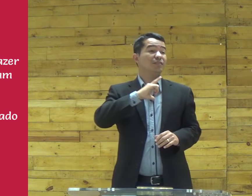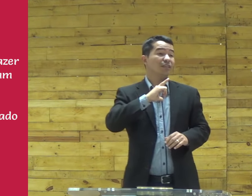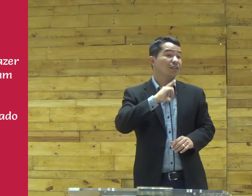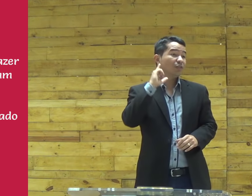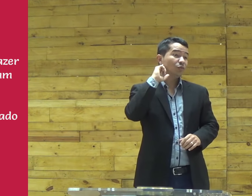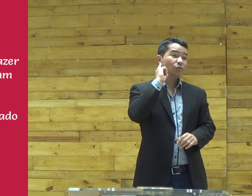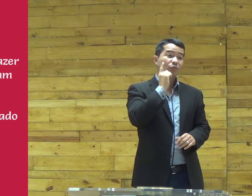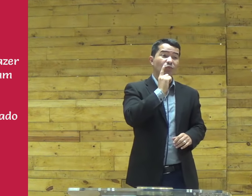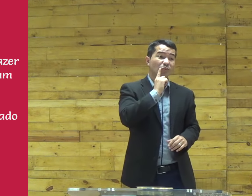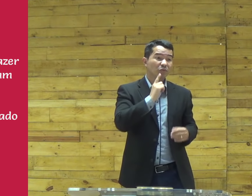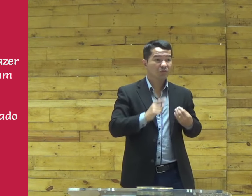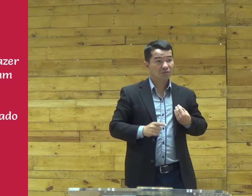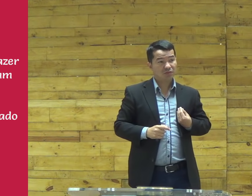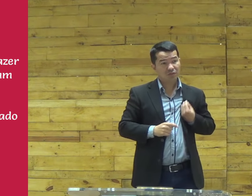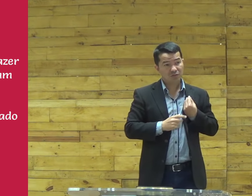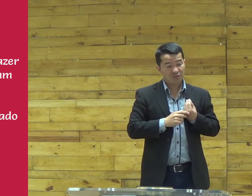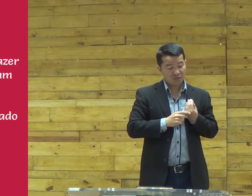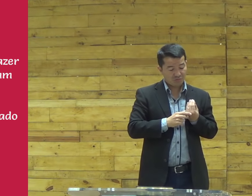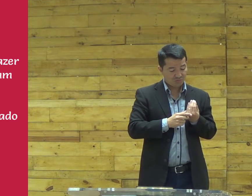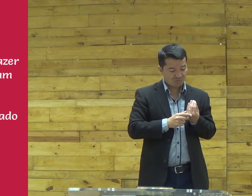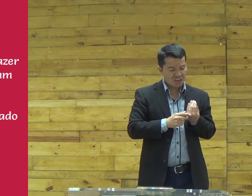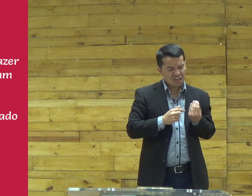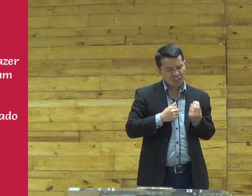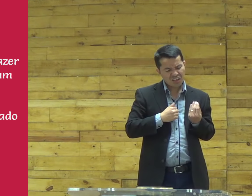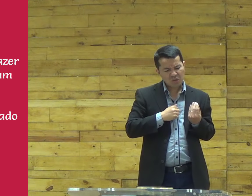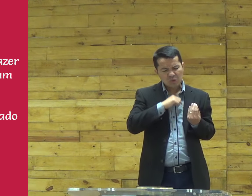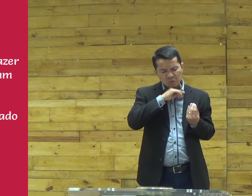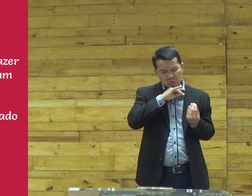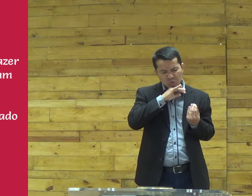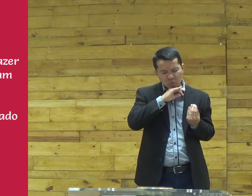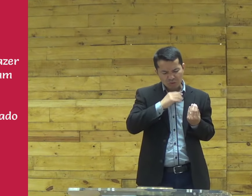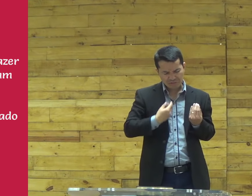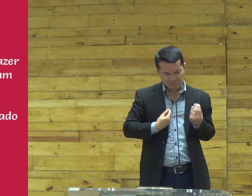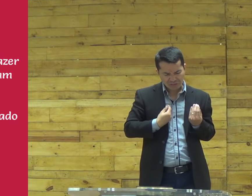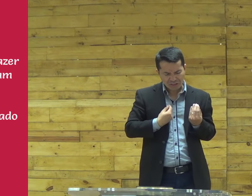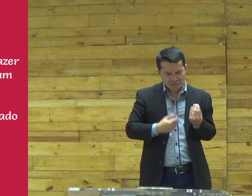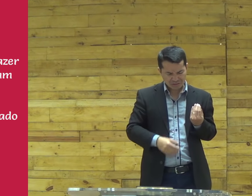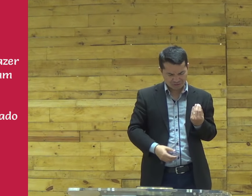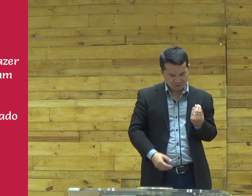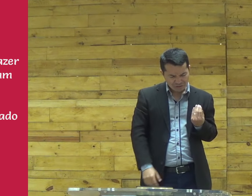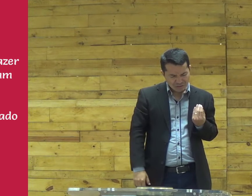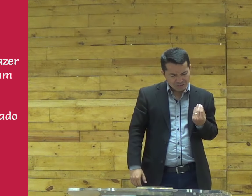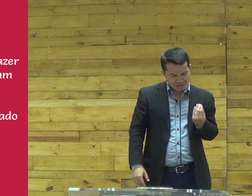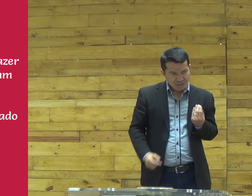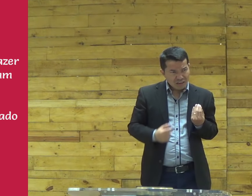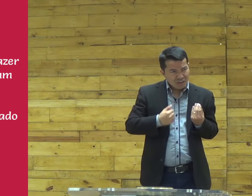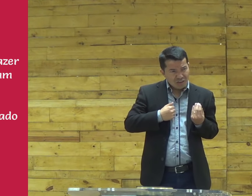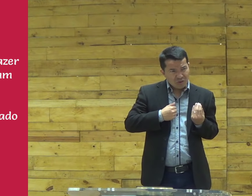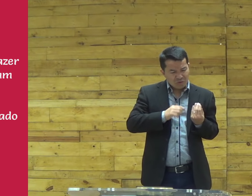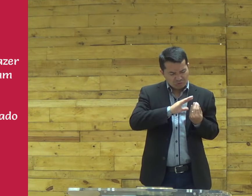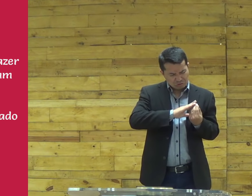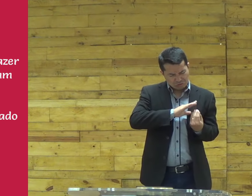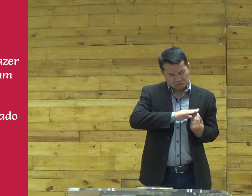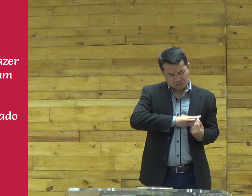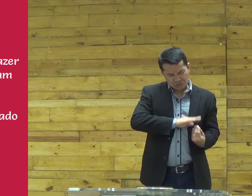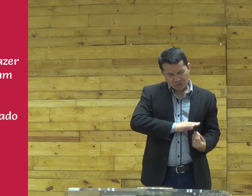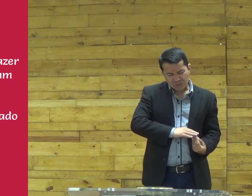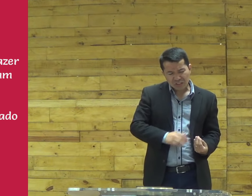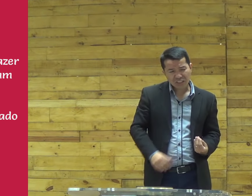Às vezes o problema é que o surdo se auto rebaixa. Não, porque a minha vida